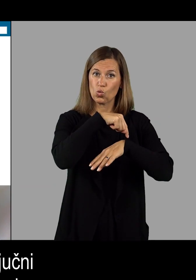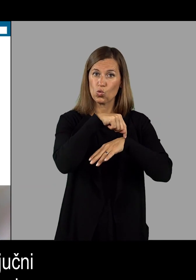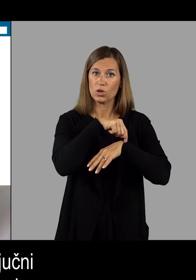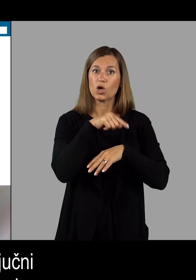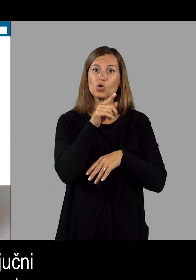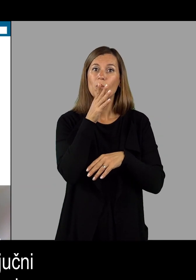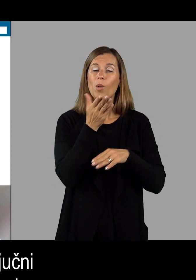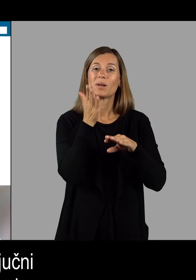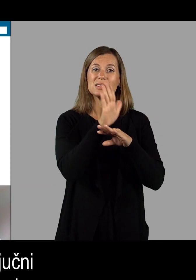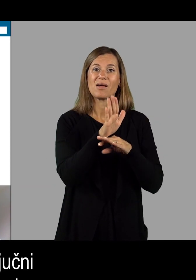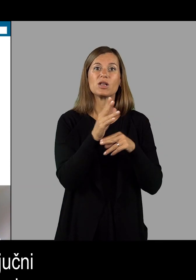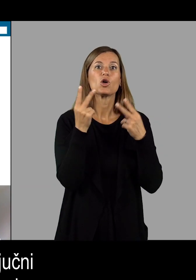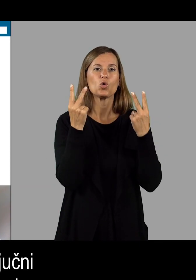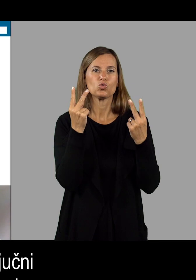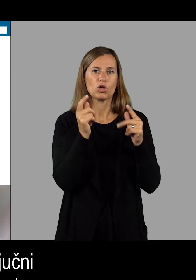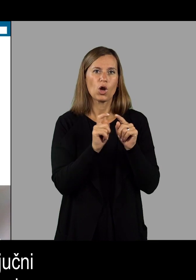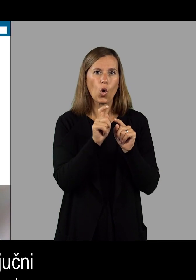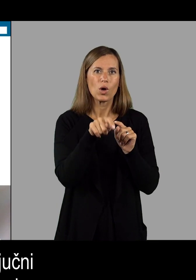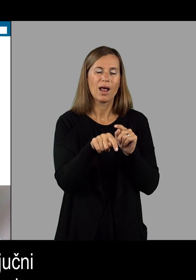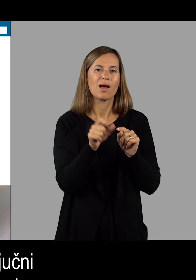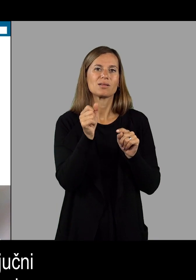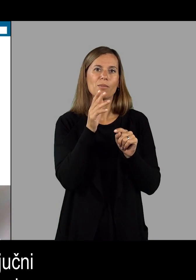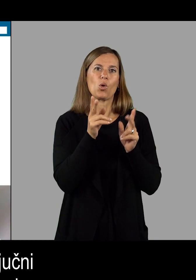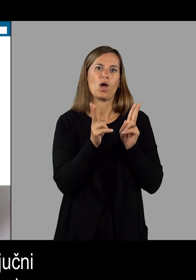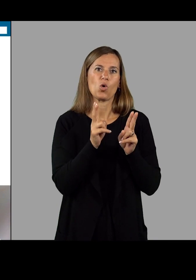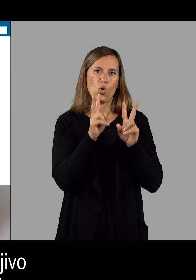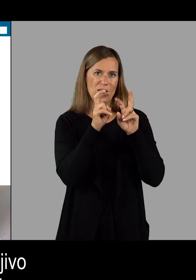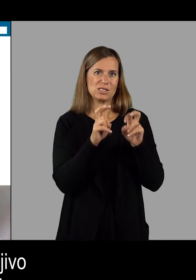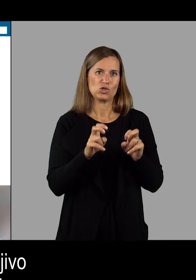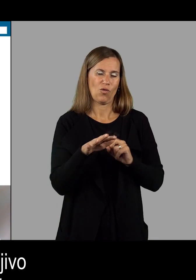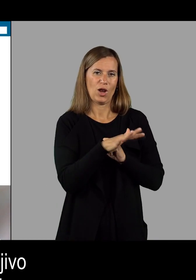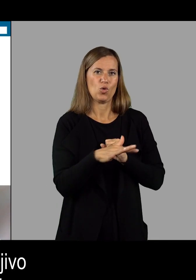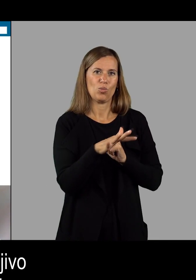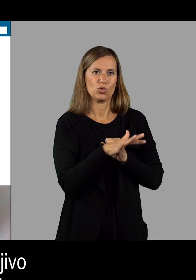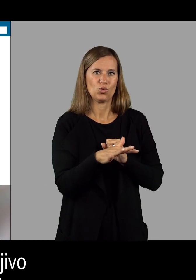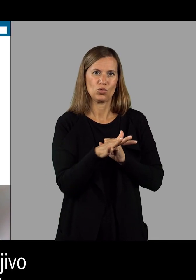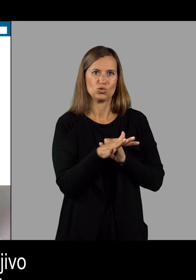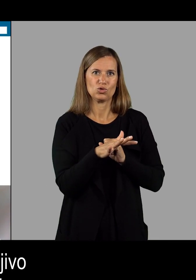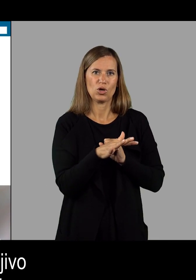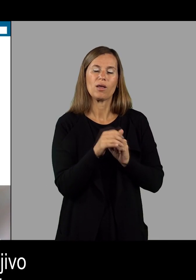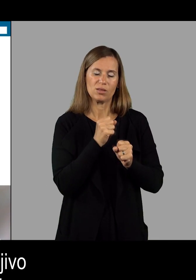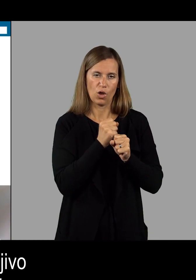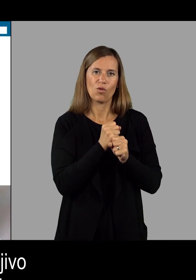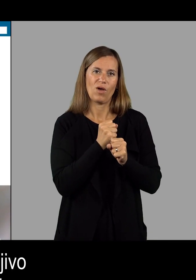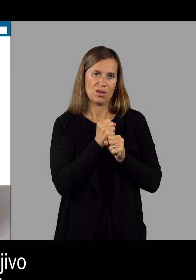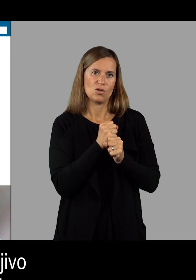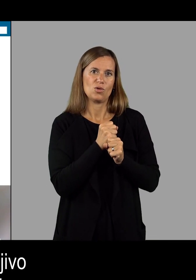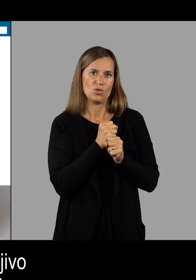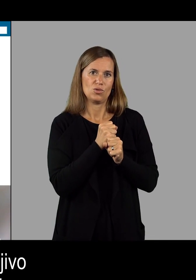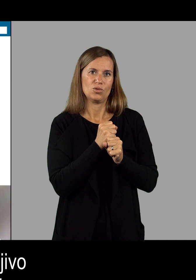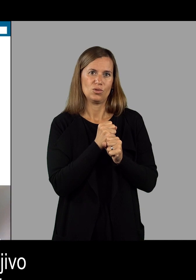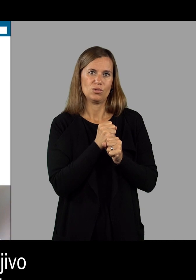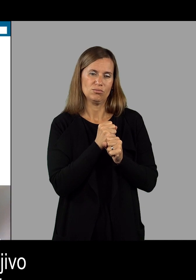predstavljalo tisti ključen korak, da bo lahko raziskovalno področje delovalo